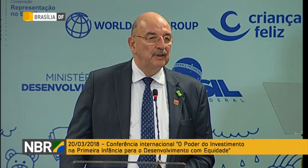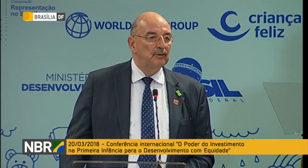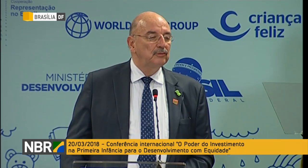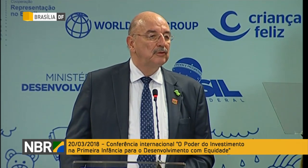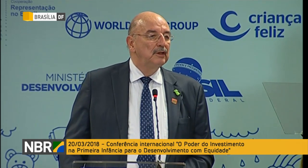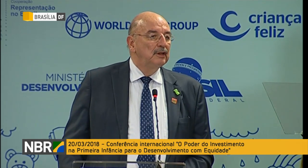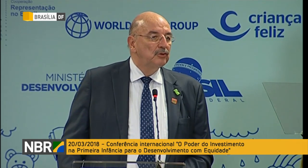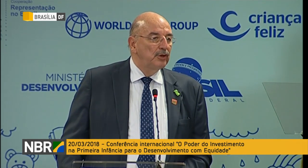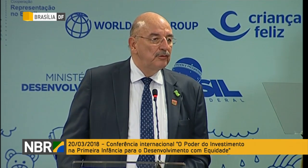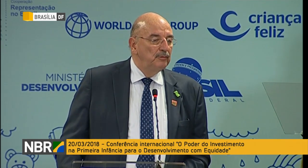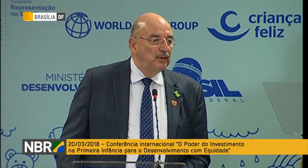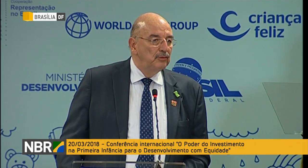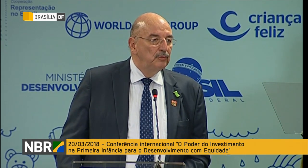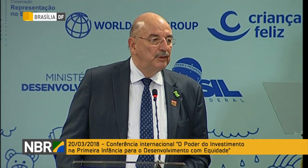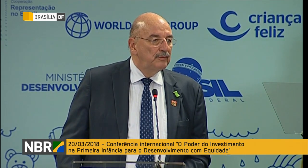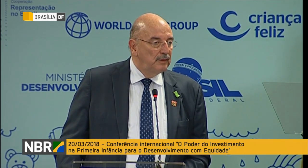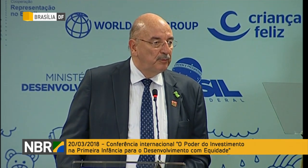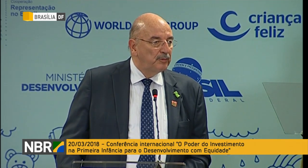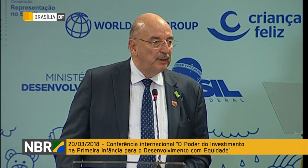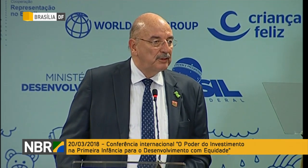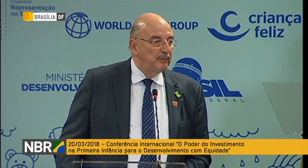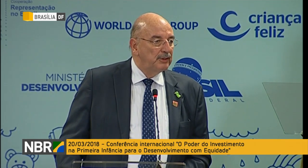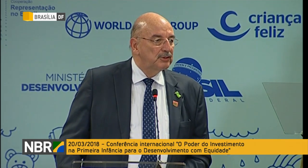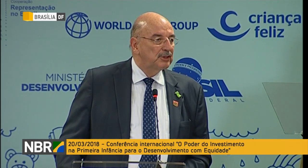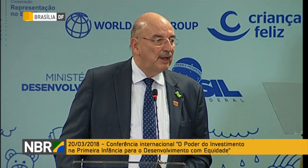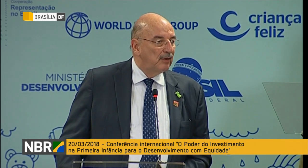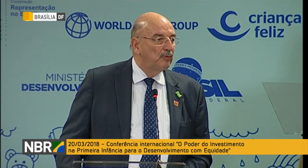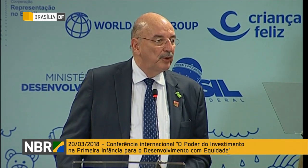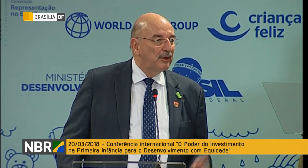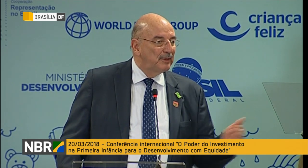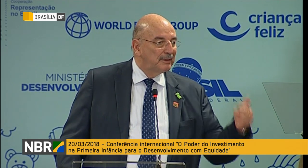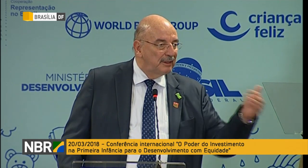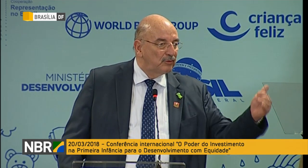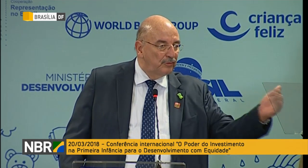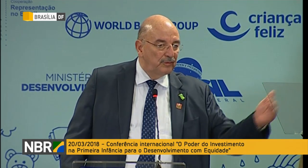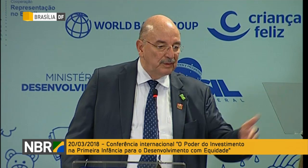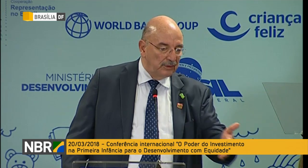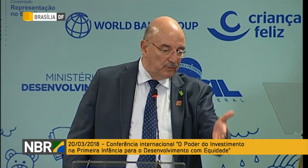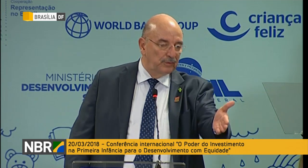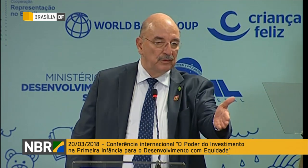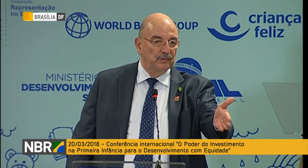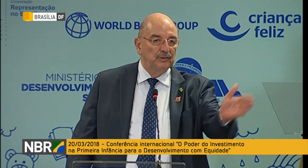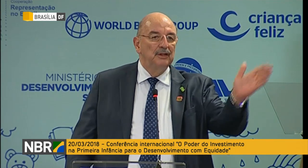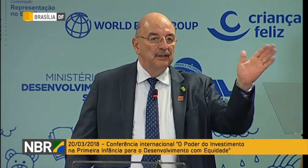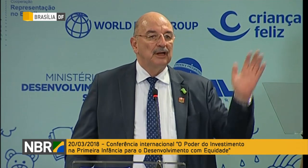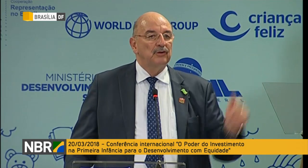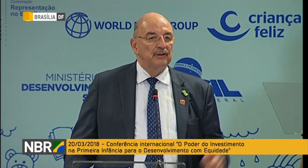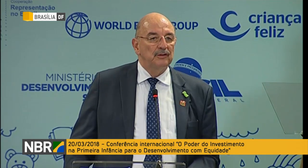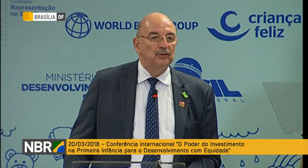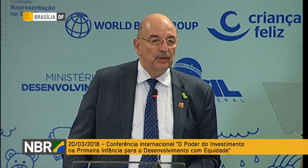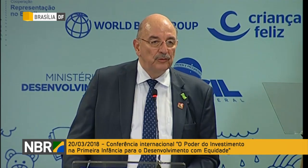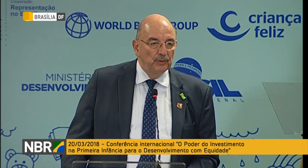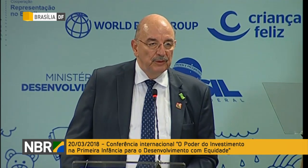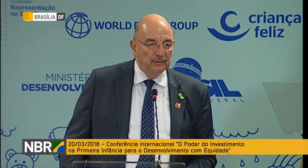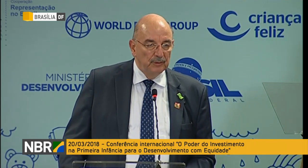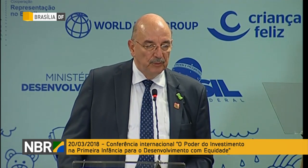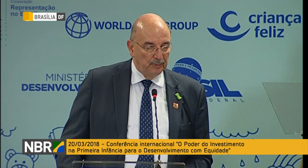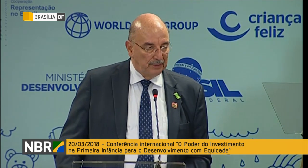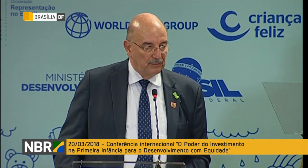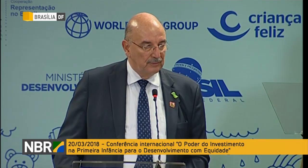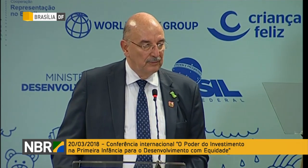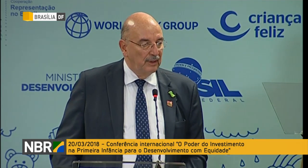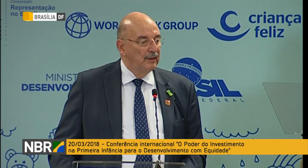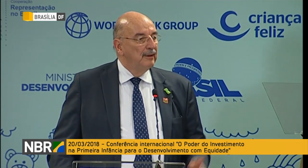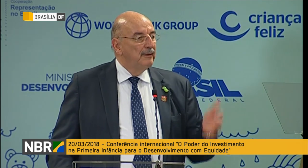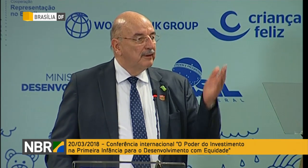nós estamos aí com 2 mil municípios praticamente já com o programa andando, com visita. Isso que vocês viram está acontecendo em 2 mil municípios